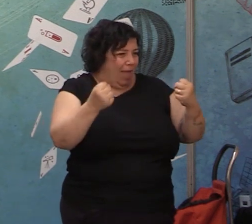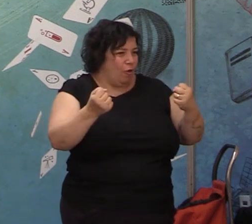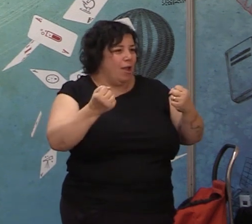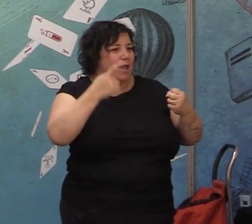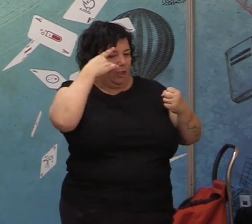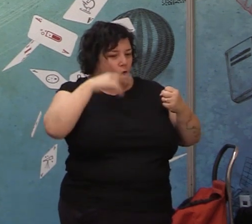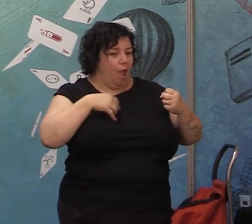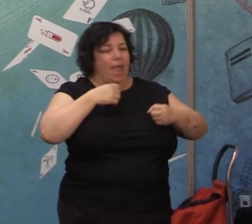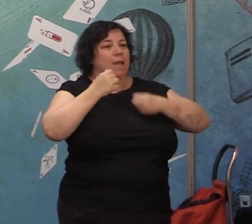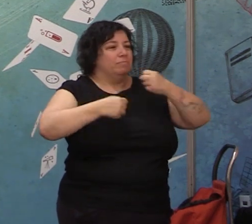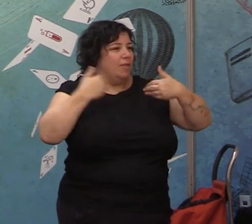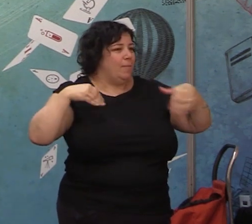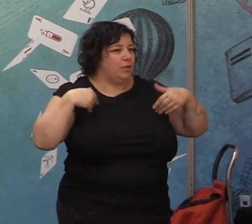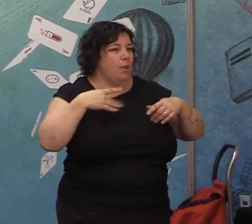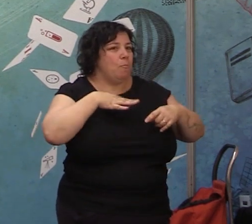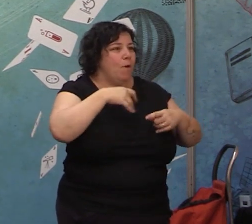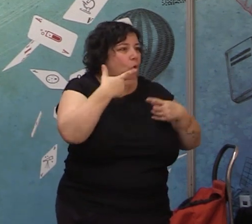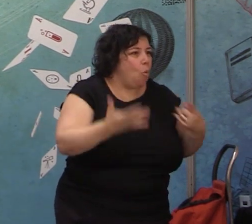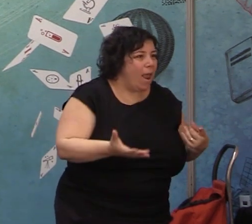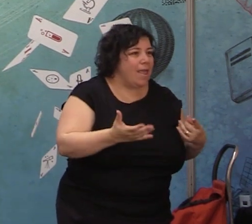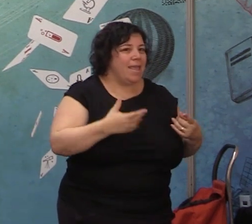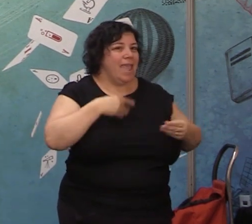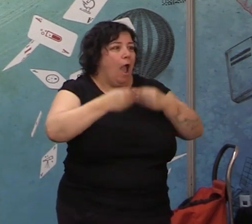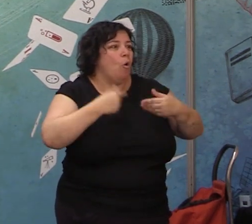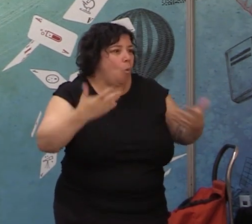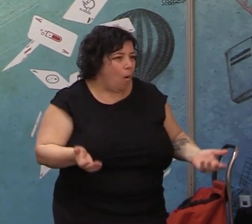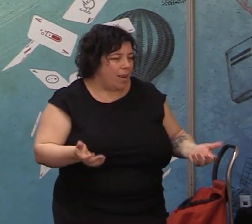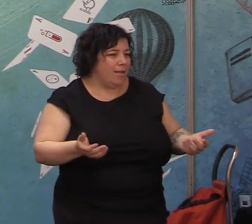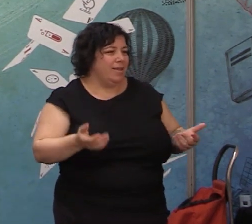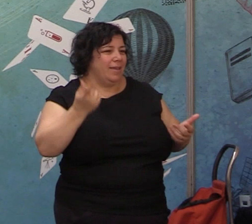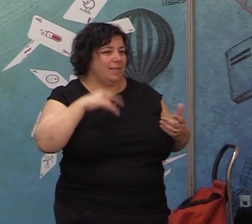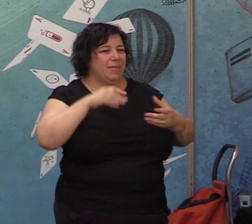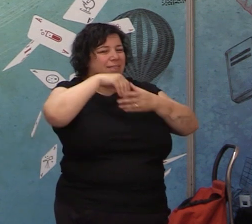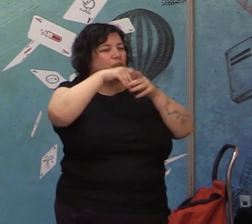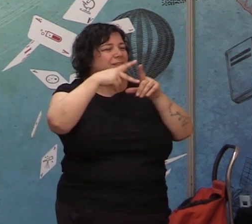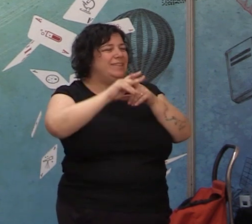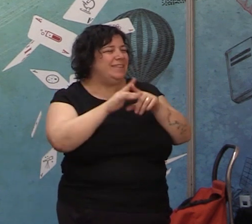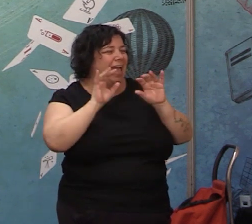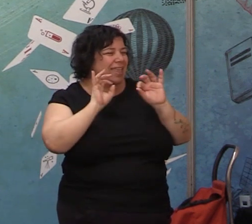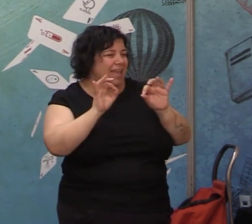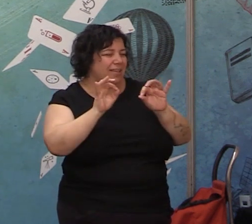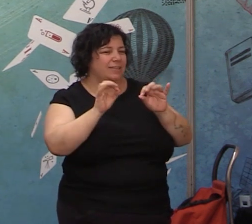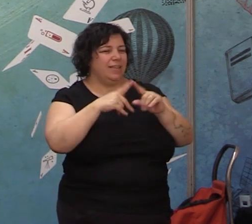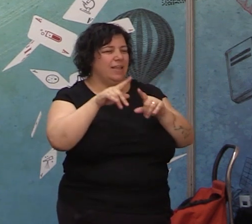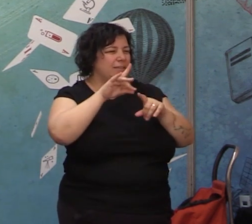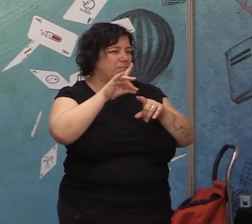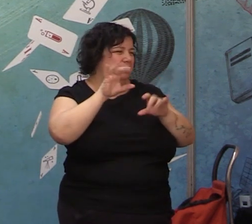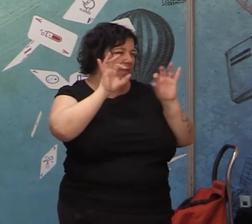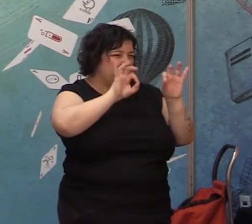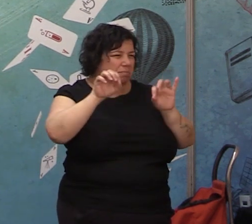ejercicio físico que puede hacer y que debe hacer, y le hablamos en una serie de talleres con múltiples